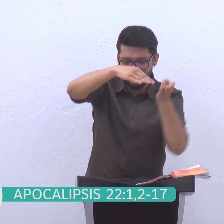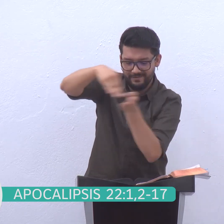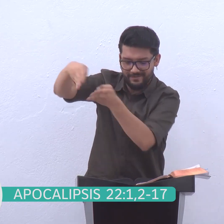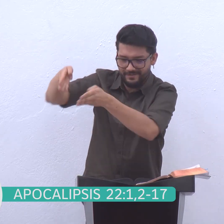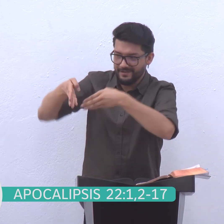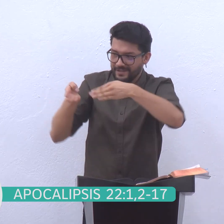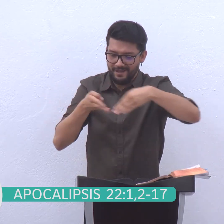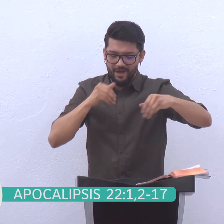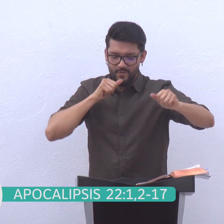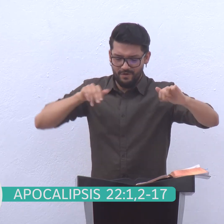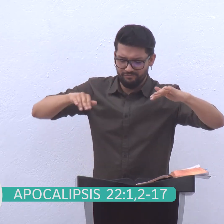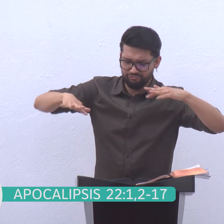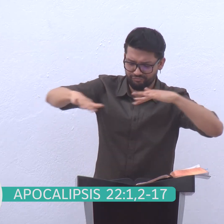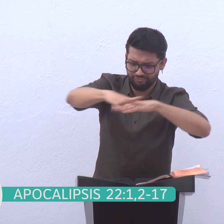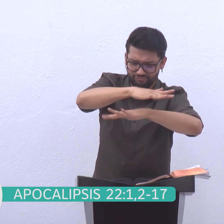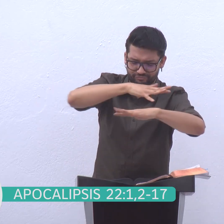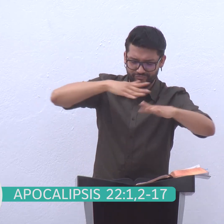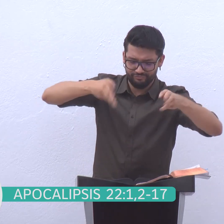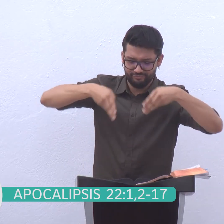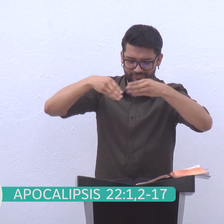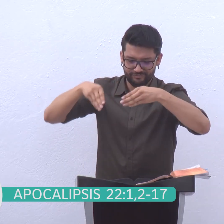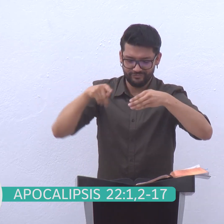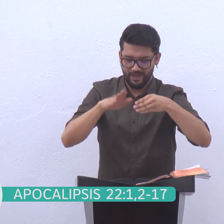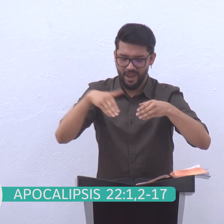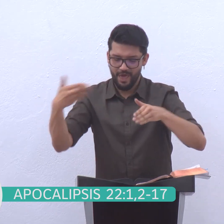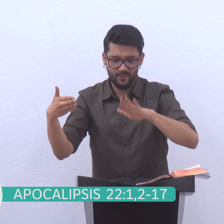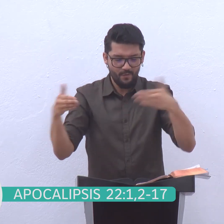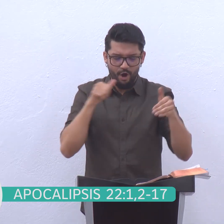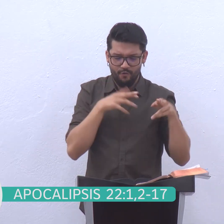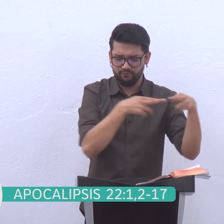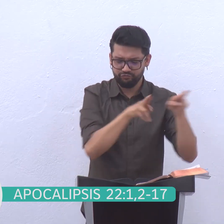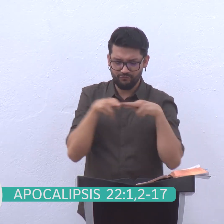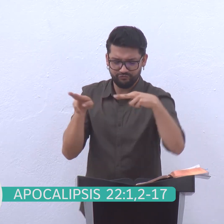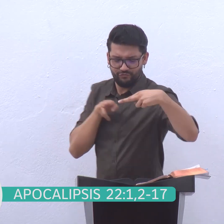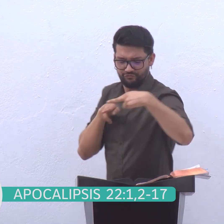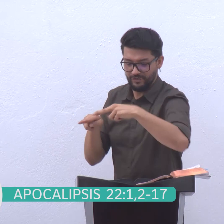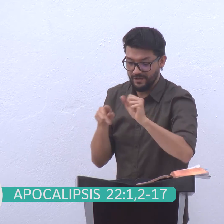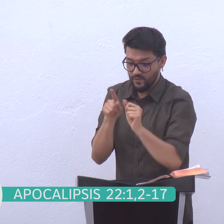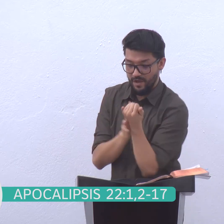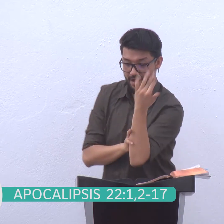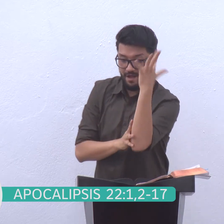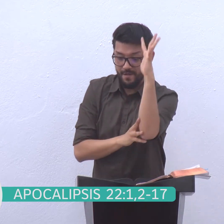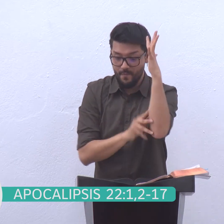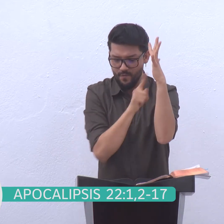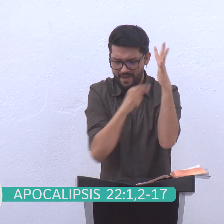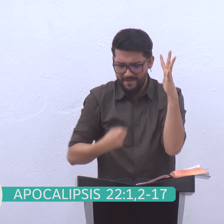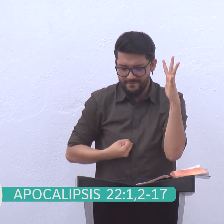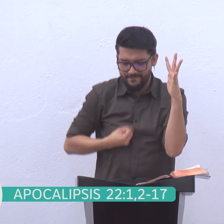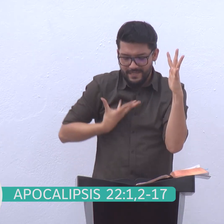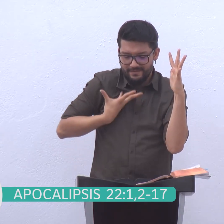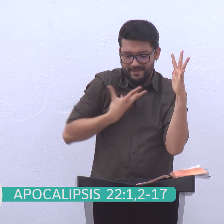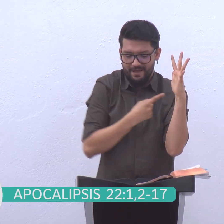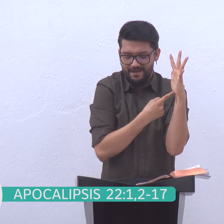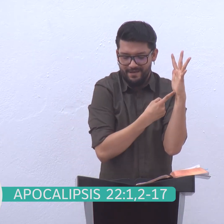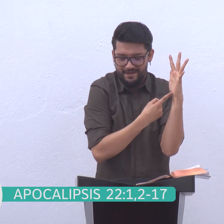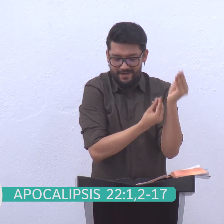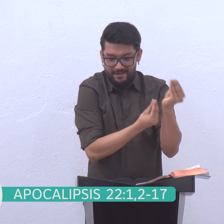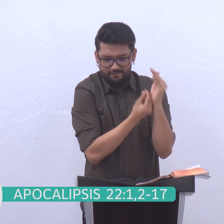a uno y a otro lado del río, estaba el árbol de la vida, que produce 12 frutos, dando cada mes